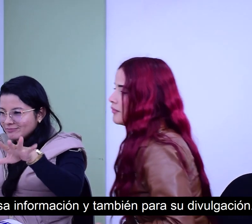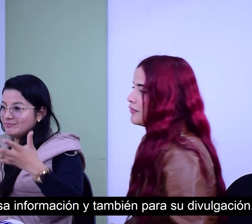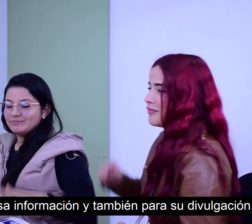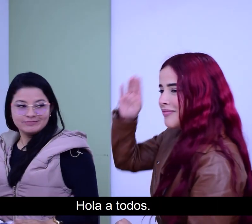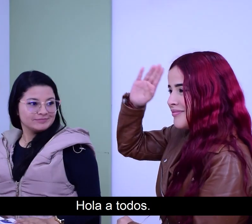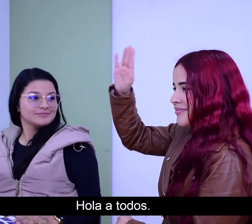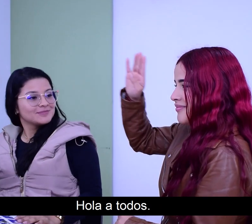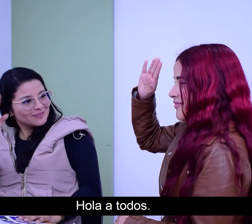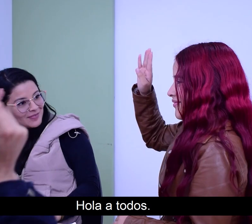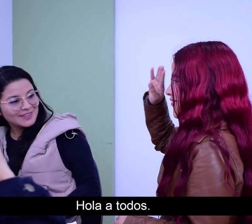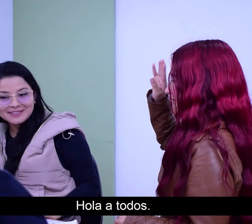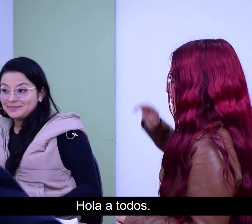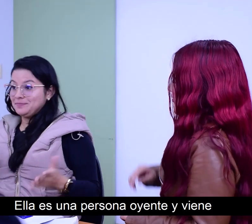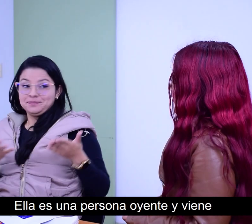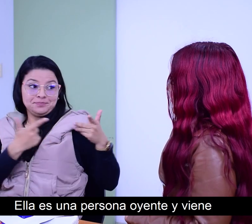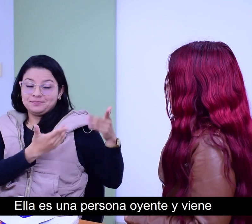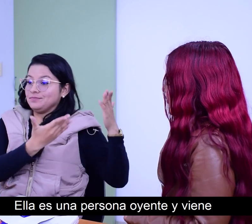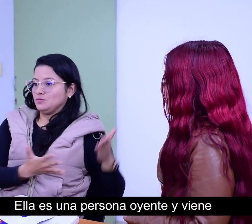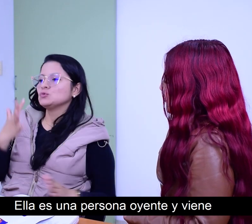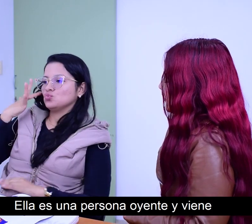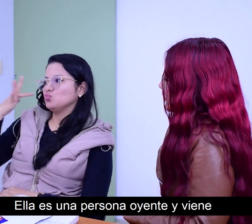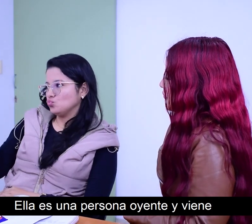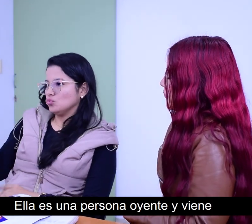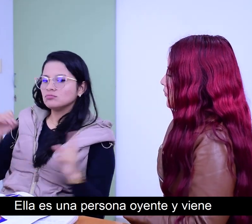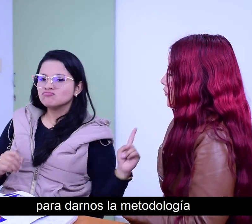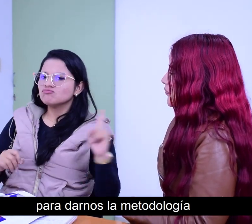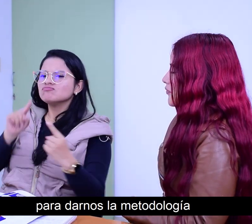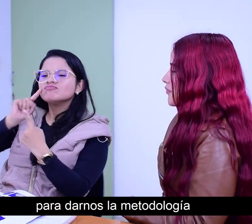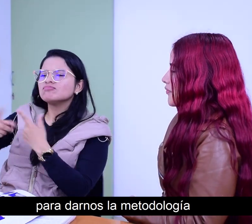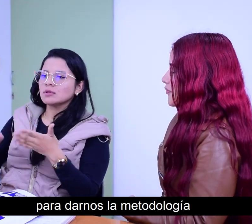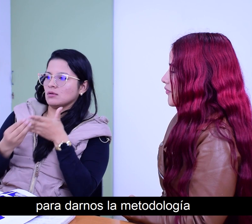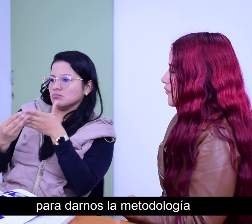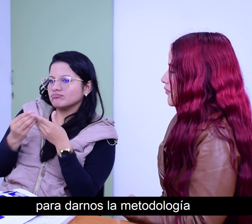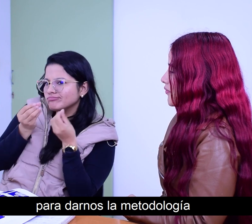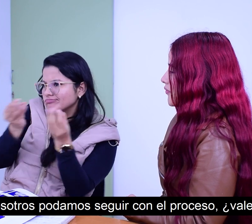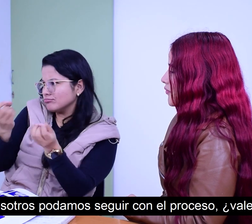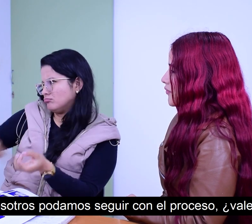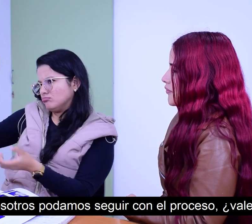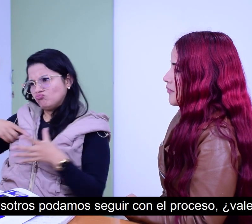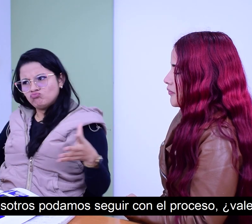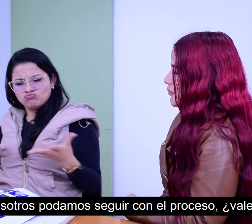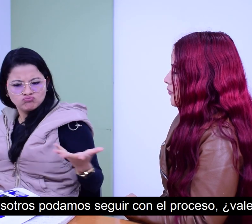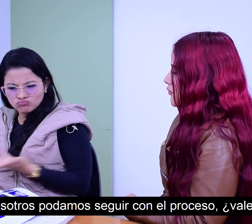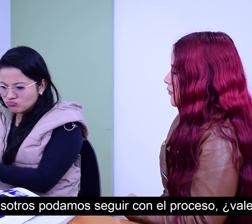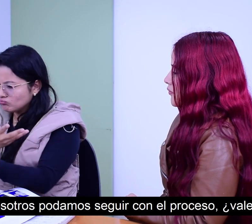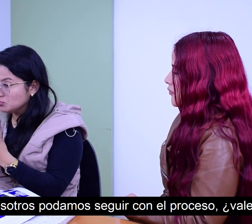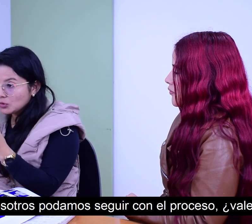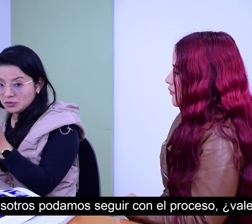Hola a todos Ella es una persona oyente y viene para darnos la metodología Así nosotros podemos seguir con el